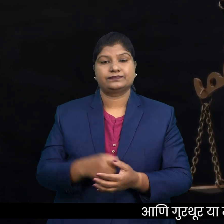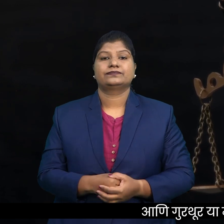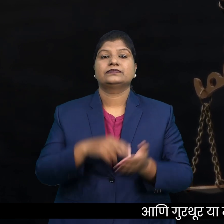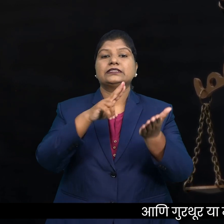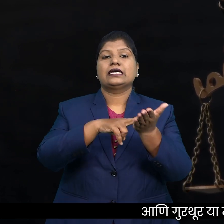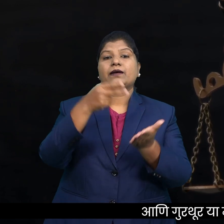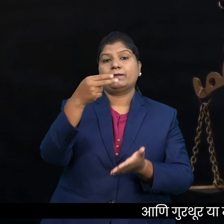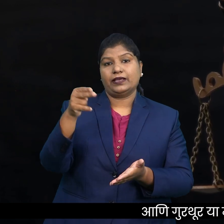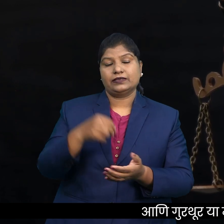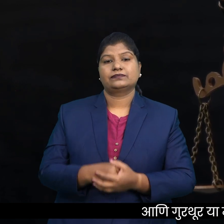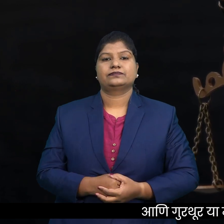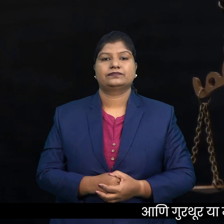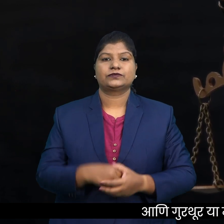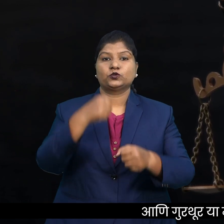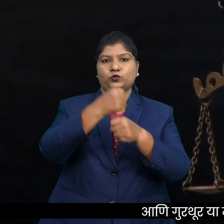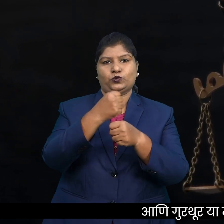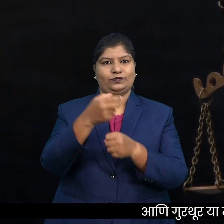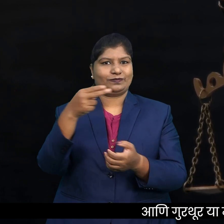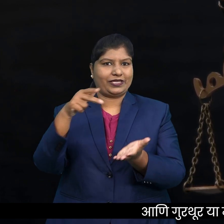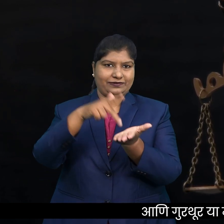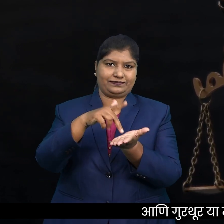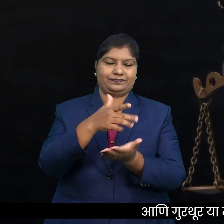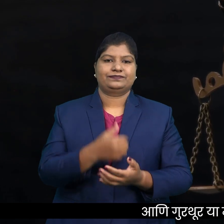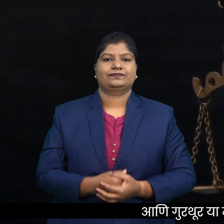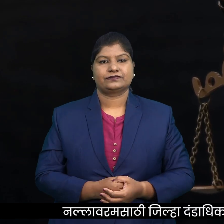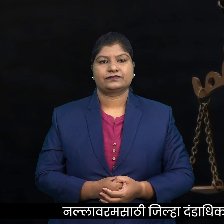या मंडळांचा समावेश आहे.